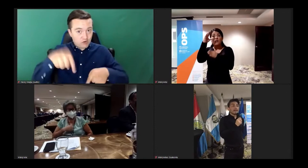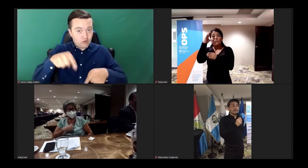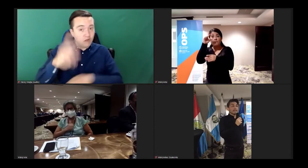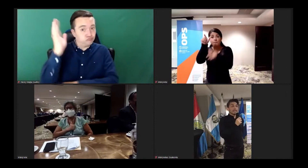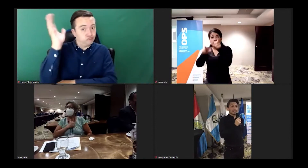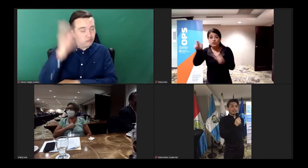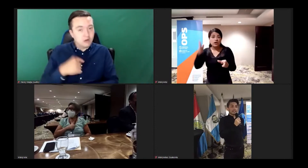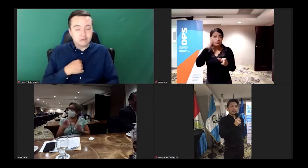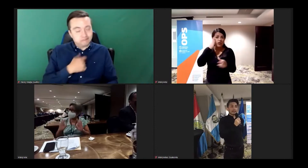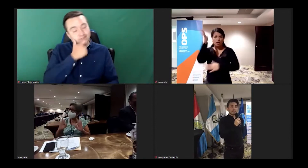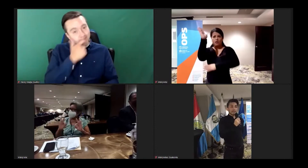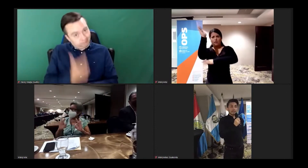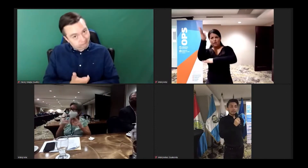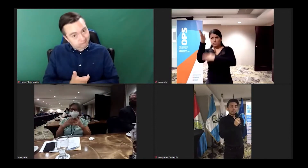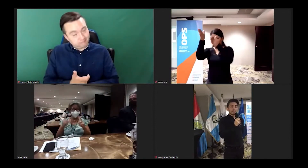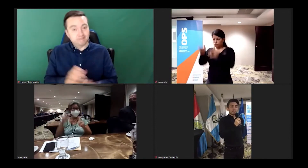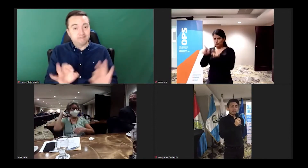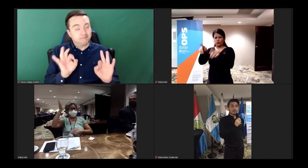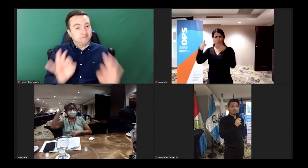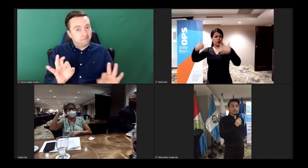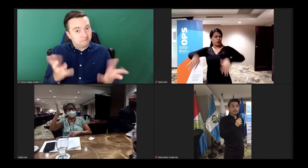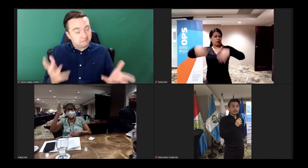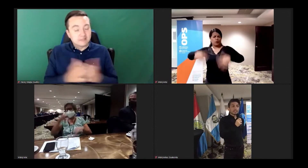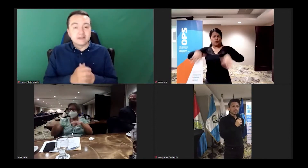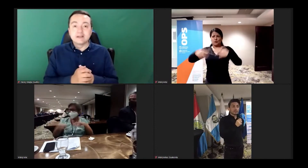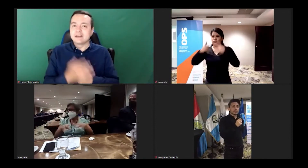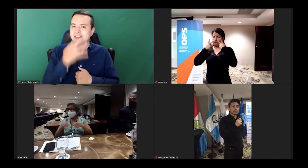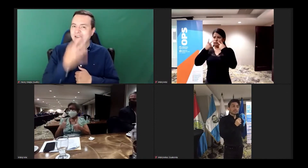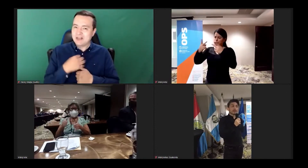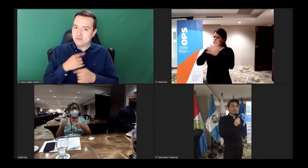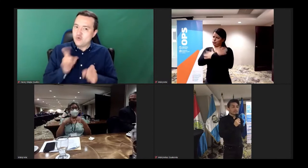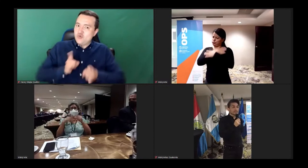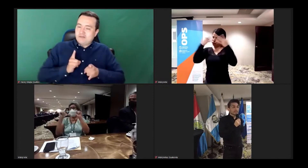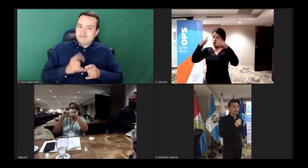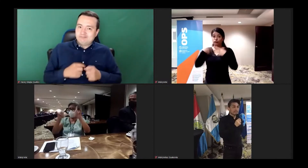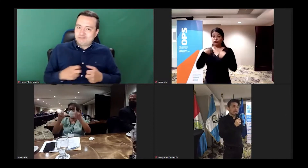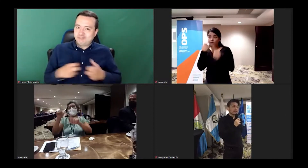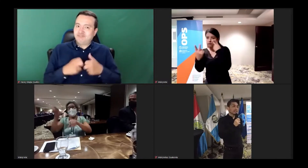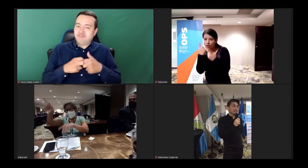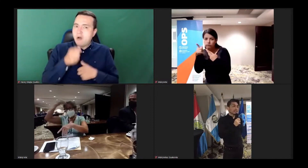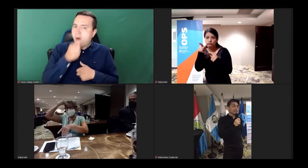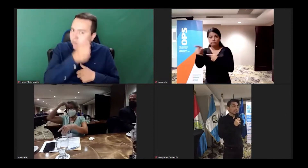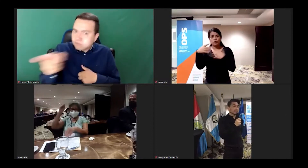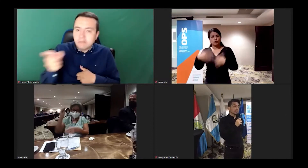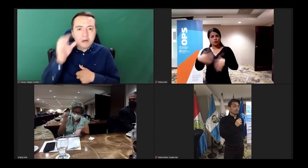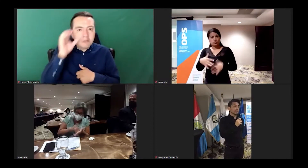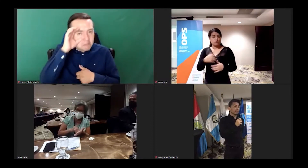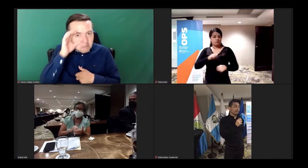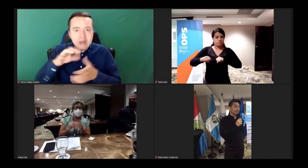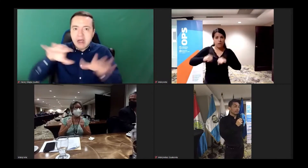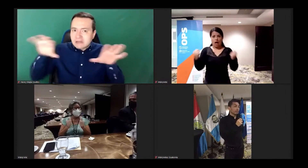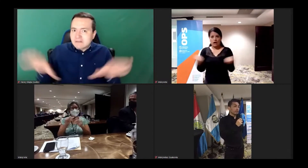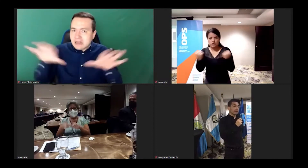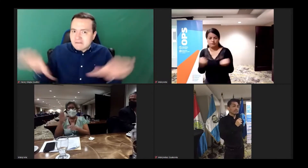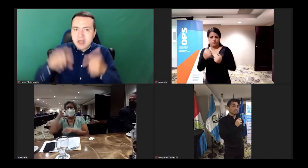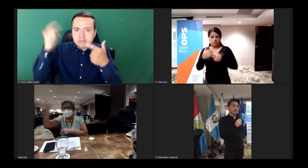sorprendida y la verdad es que me da muy buena actitud que ustedes hagan muchas actividades. También estoy sorprendida de